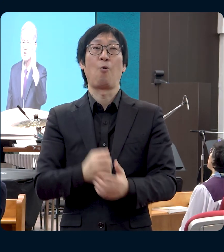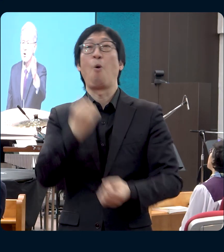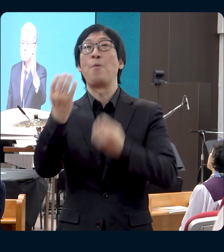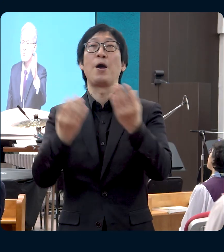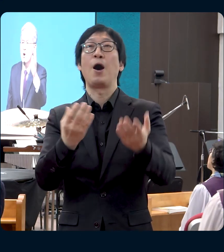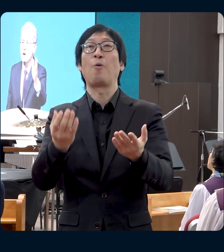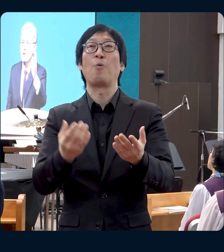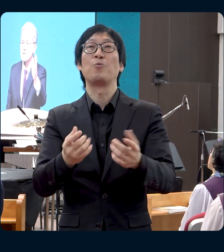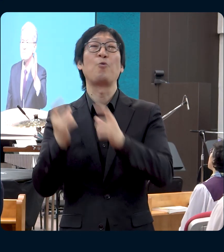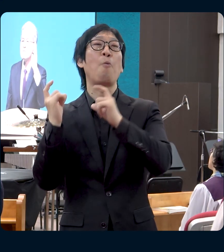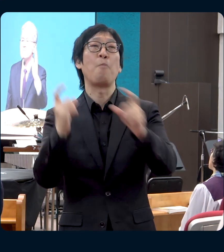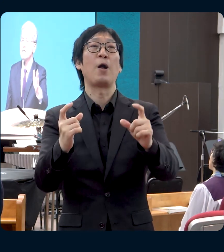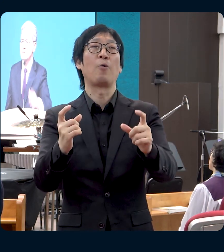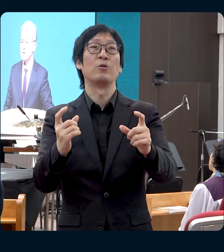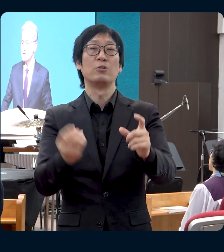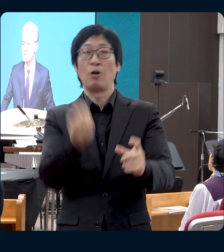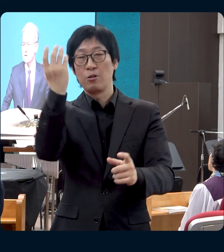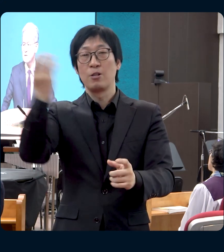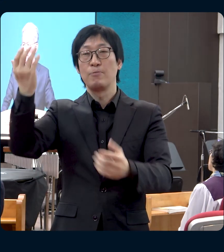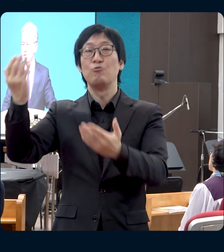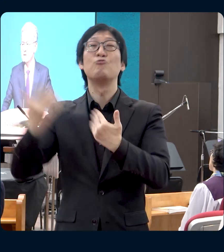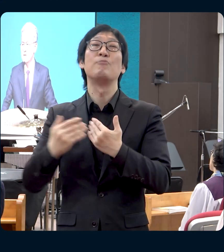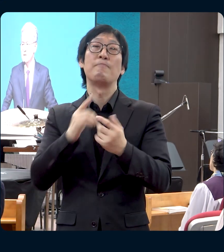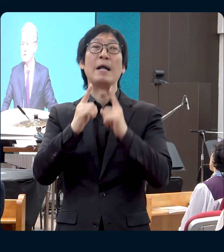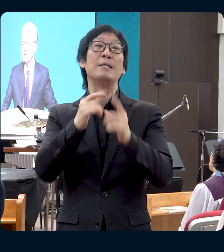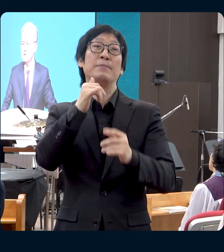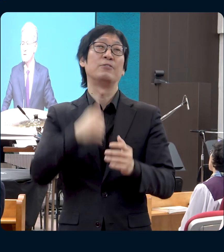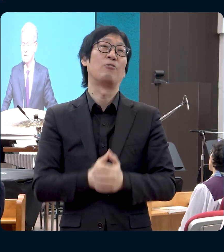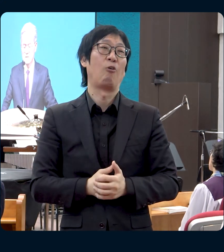고백하고 선포하라고 하신 말씀이 있습니다.